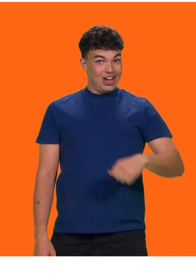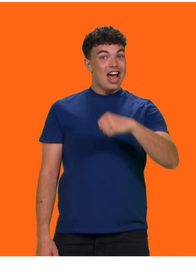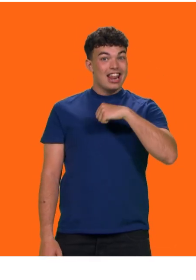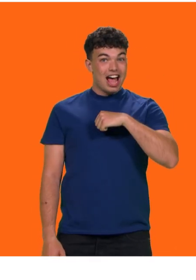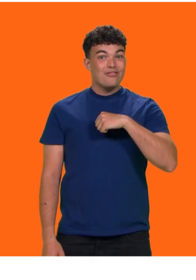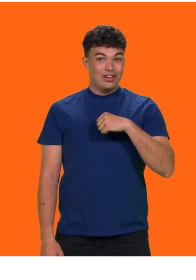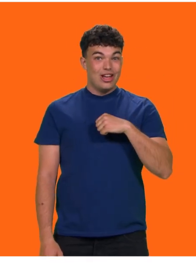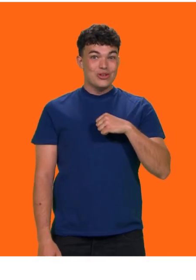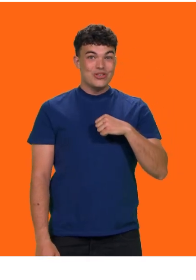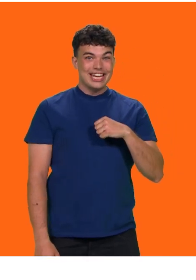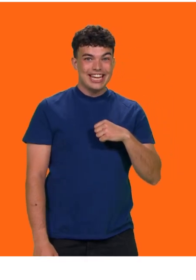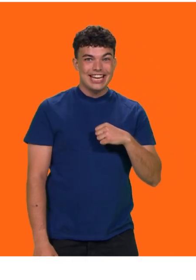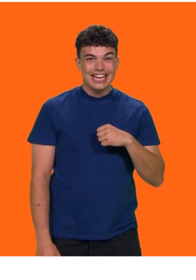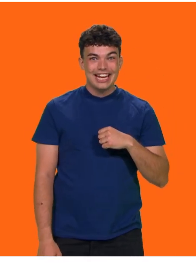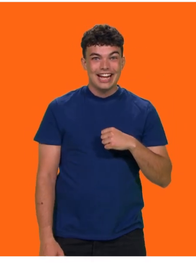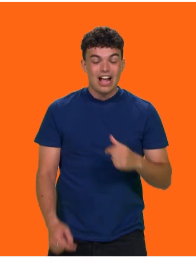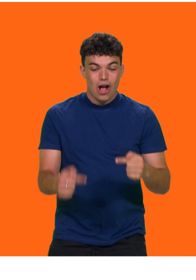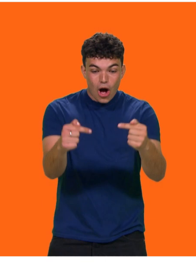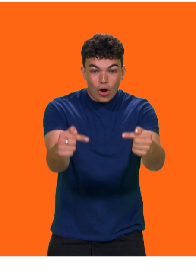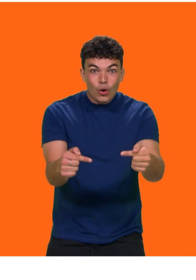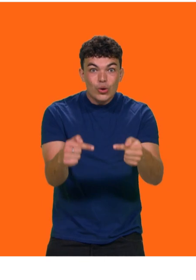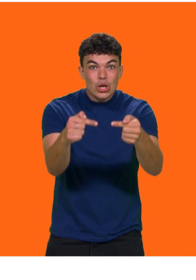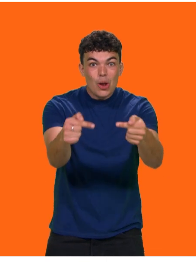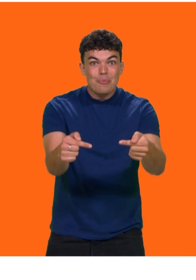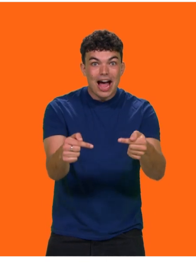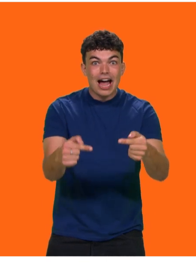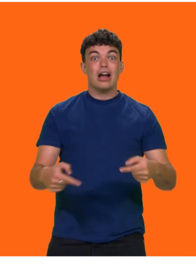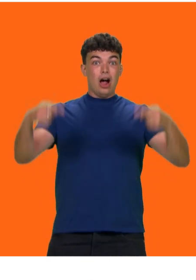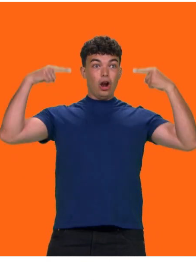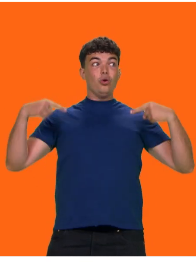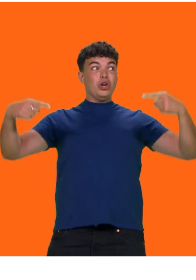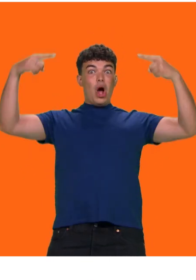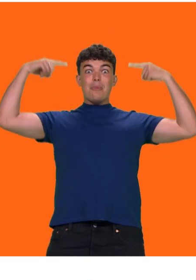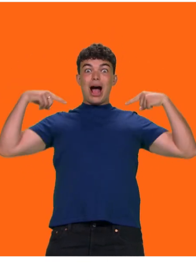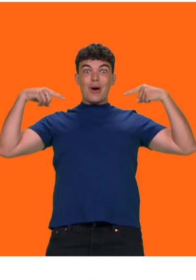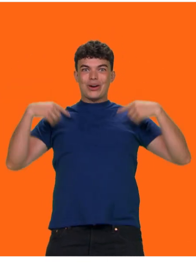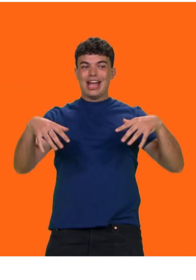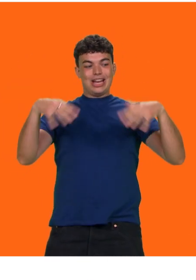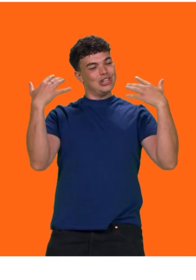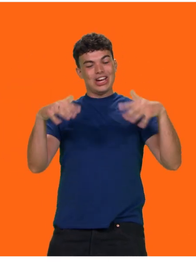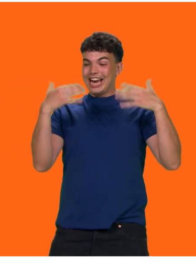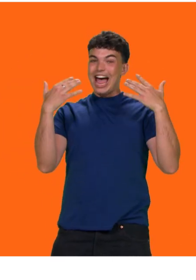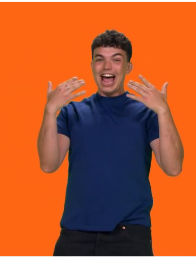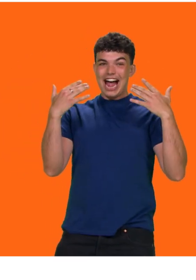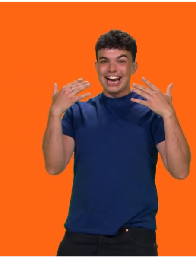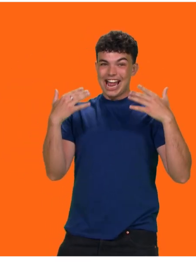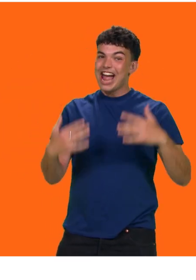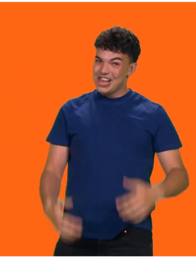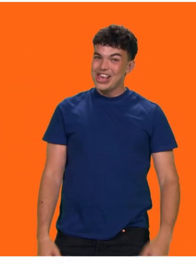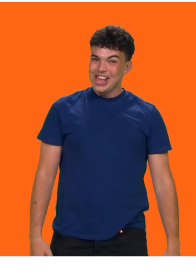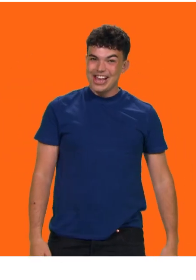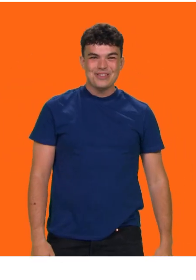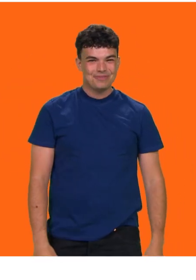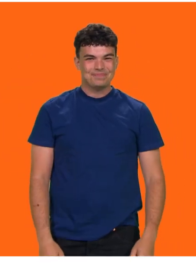sydd, dyna fyddwn ni. Olwynion bach, olwynion mawr, edrycha